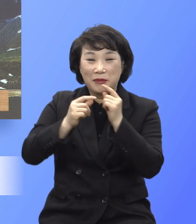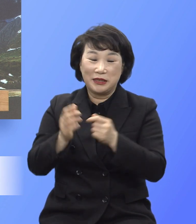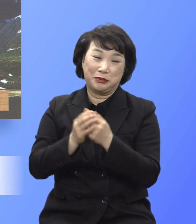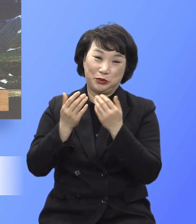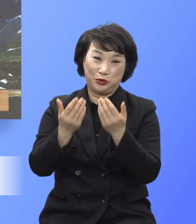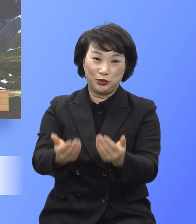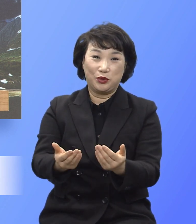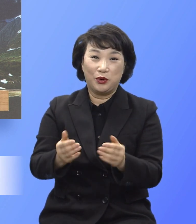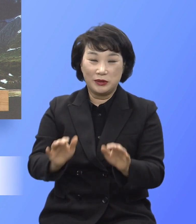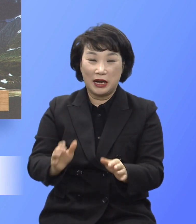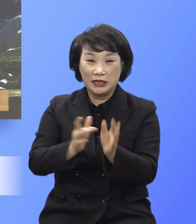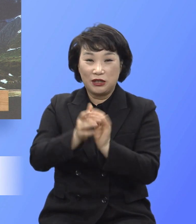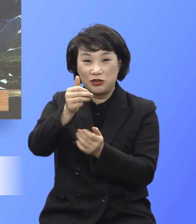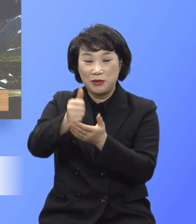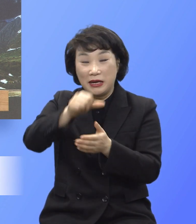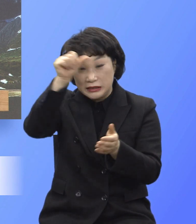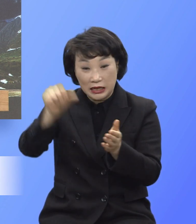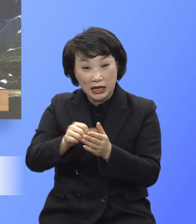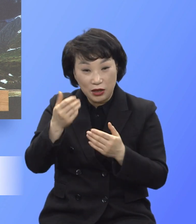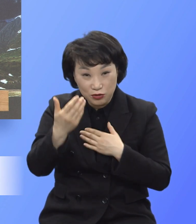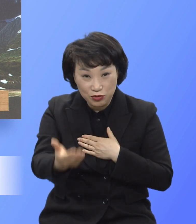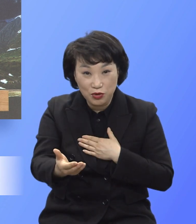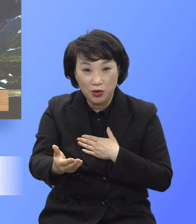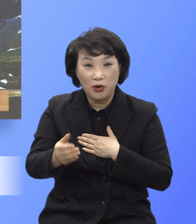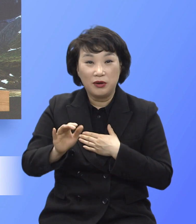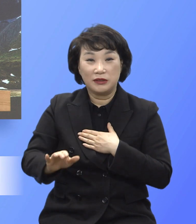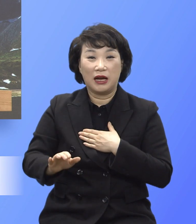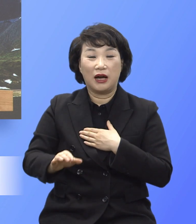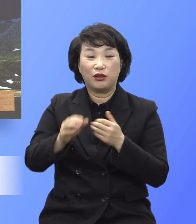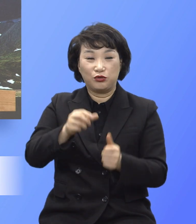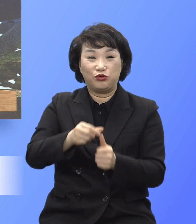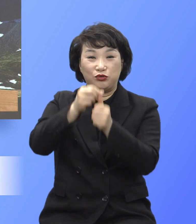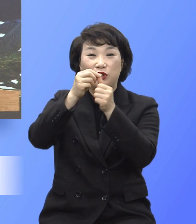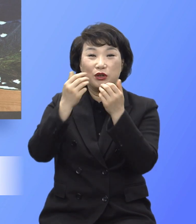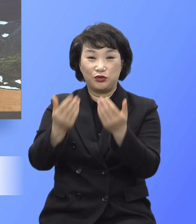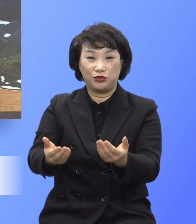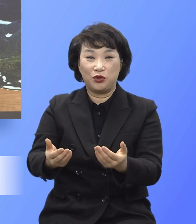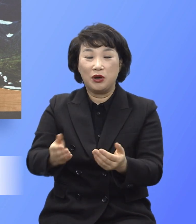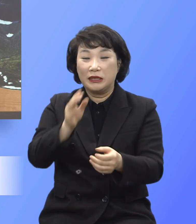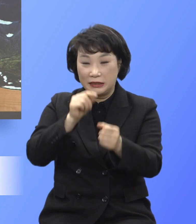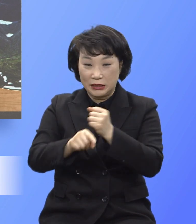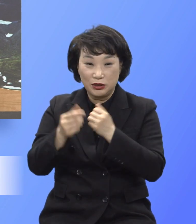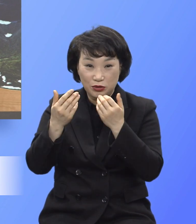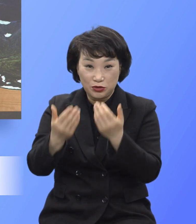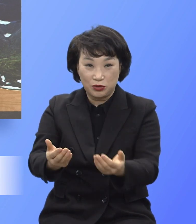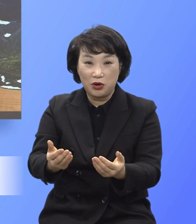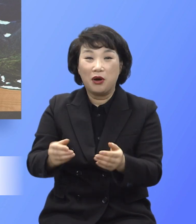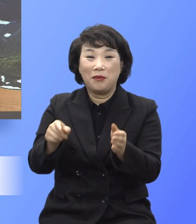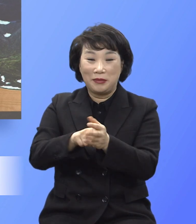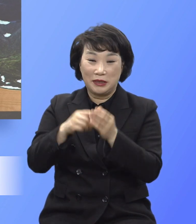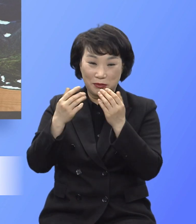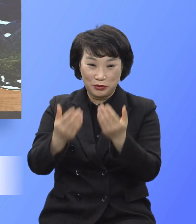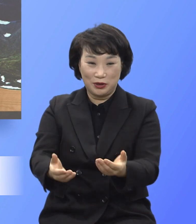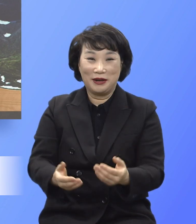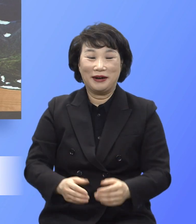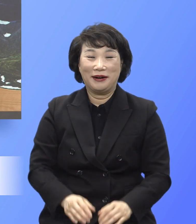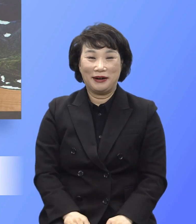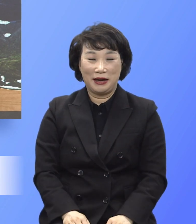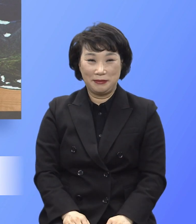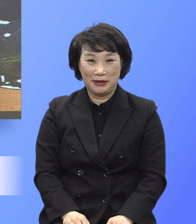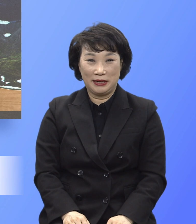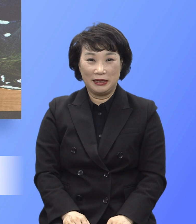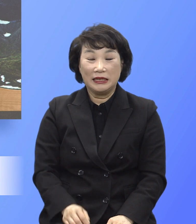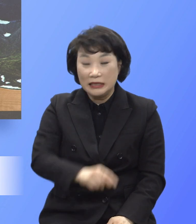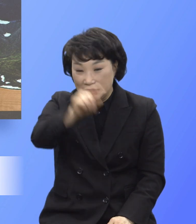말씀을 주시고 예수님의 생애를 주시고 구원을 주시고 진리를 주시고 믿음을 주셨으니